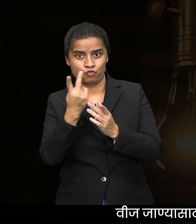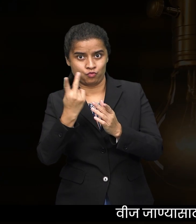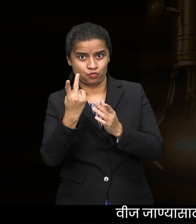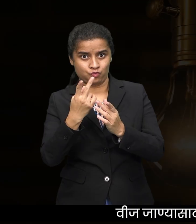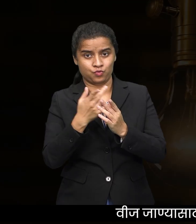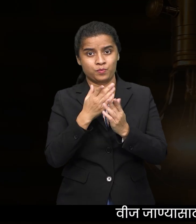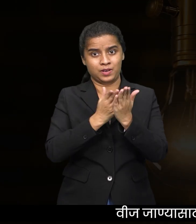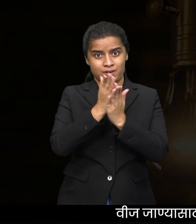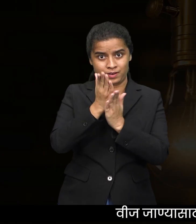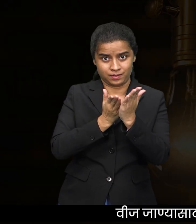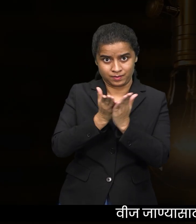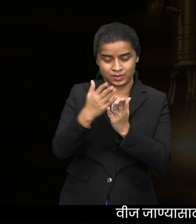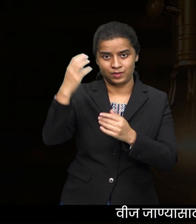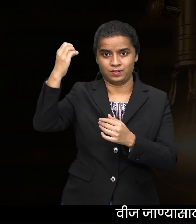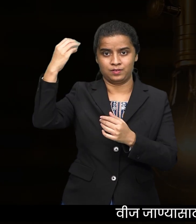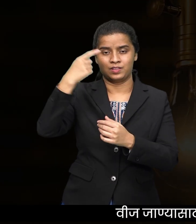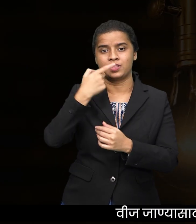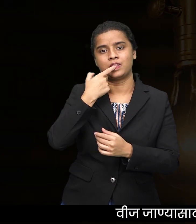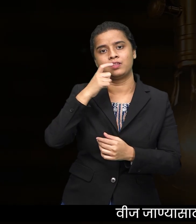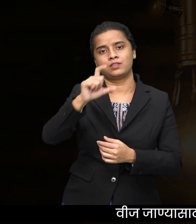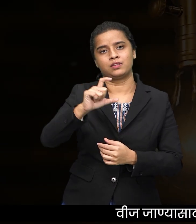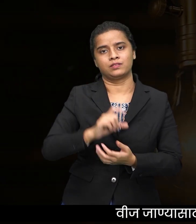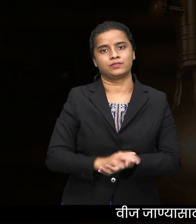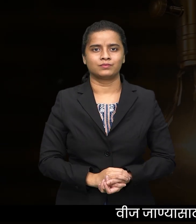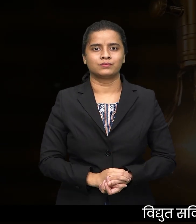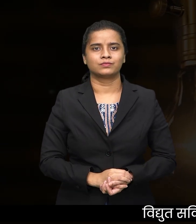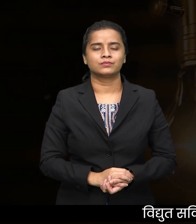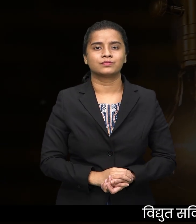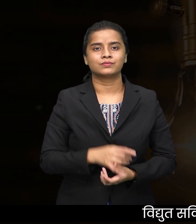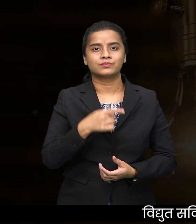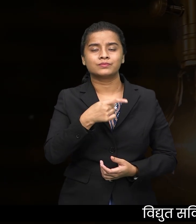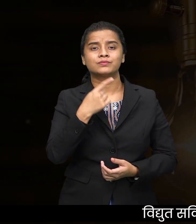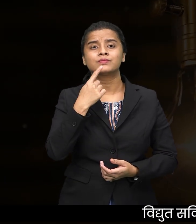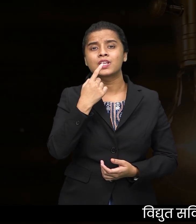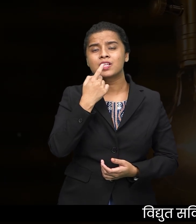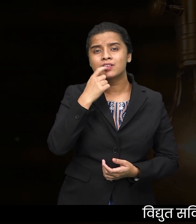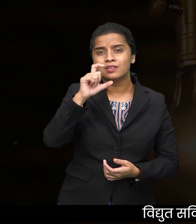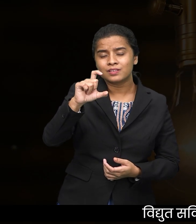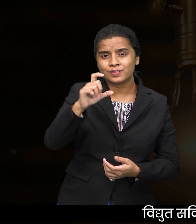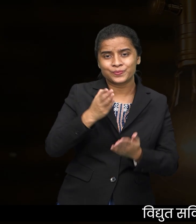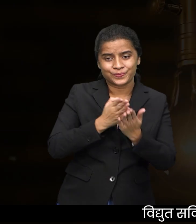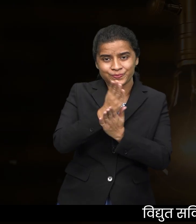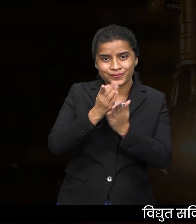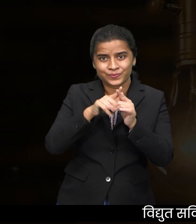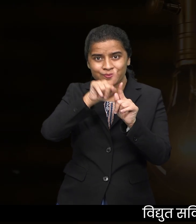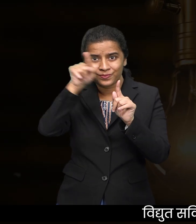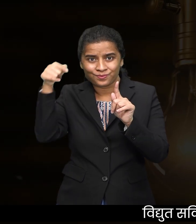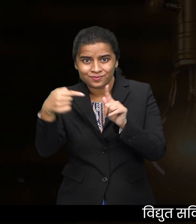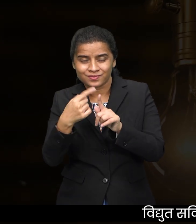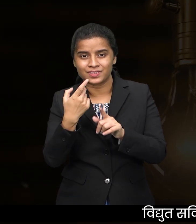वीज जाण्यासाठी संपूर्ण मार्ग प्रदान करते. विद्युत सर्किटमध्ये विद्युत प्रवाह